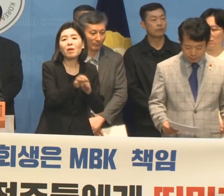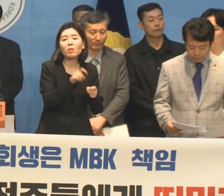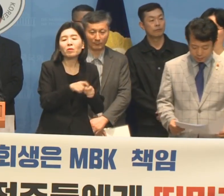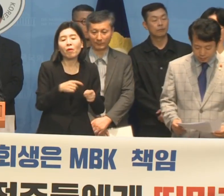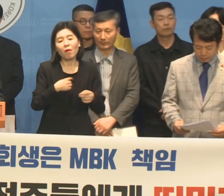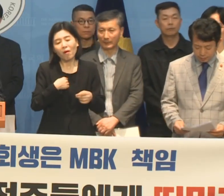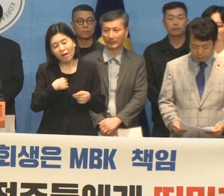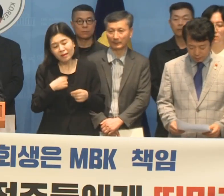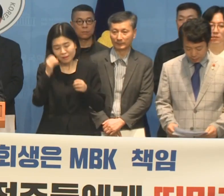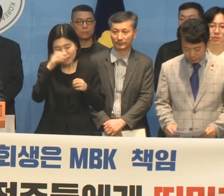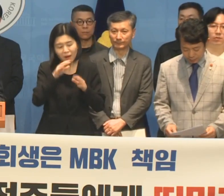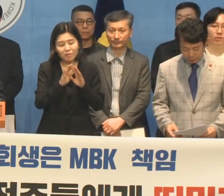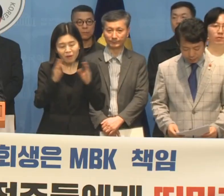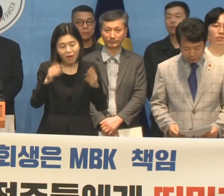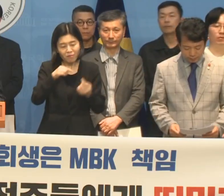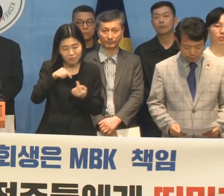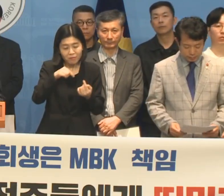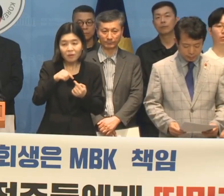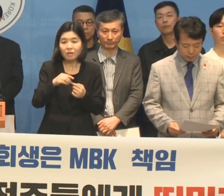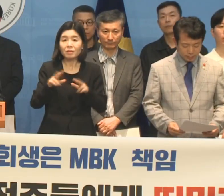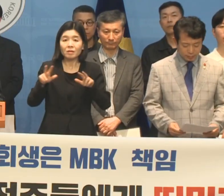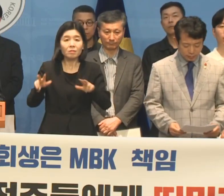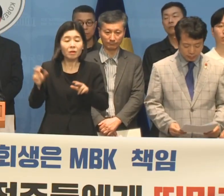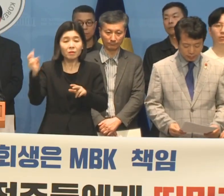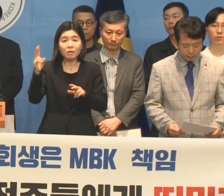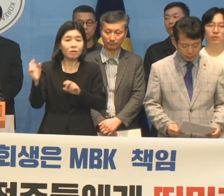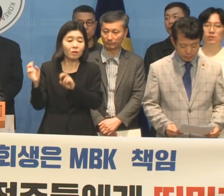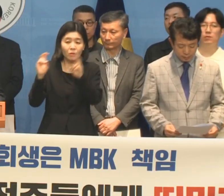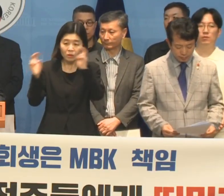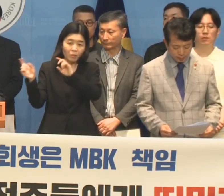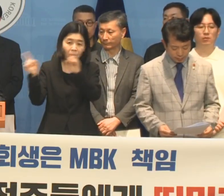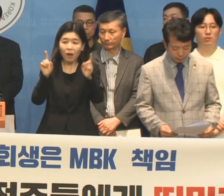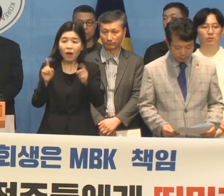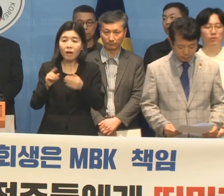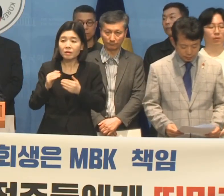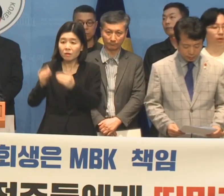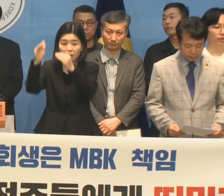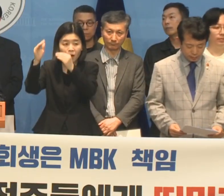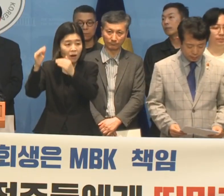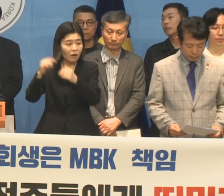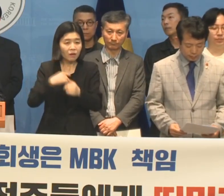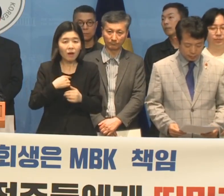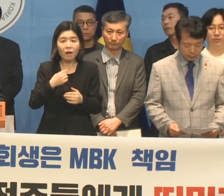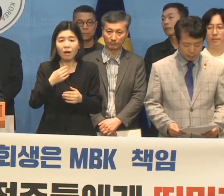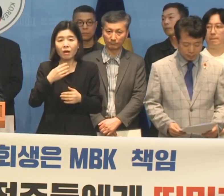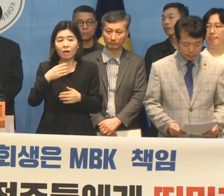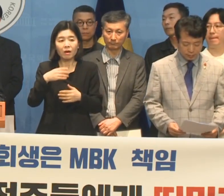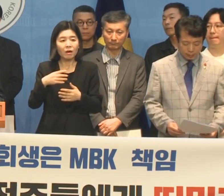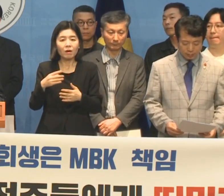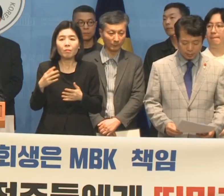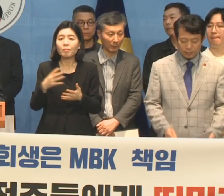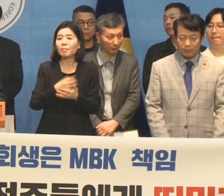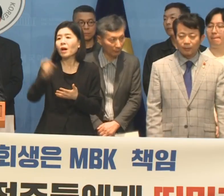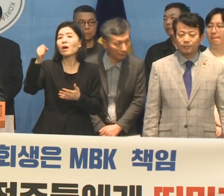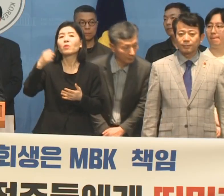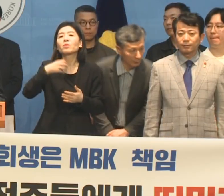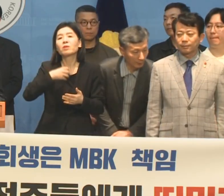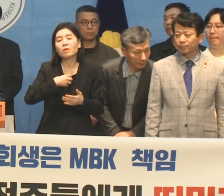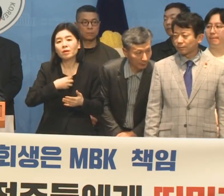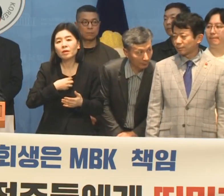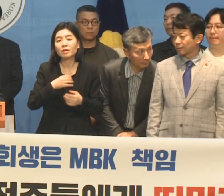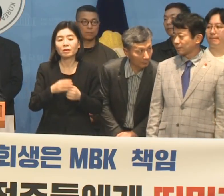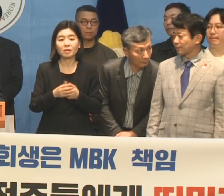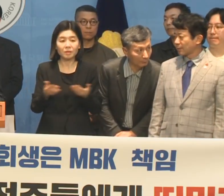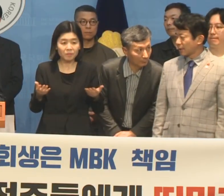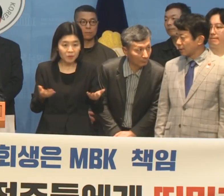그런데 이제는 회생 절차에 들어간다는 통보 한 장으로 하루아침에 모든 걸 잃을 위기에 처했습니다. 그